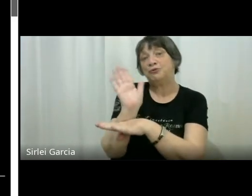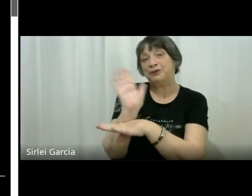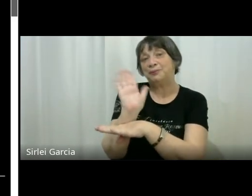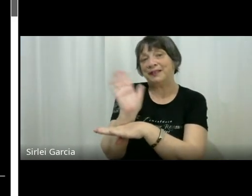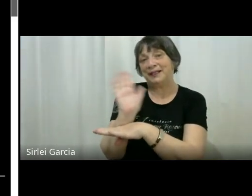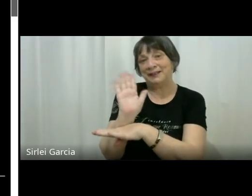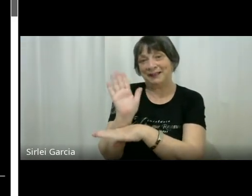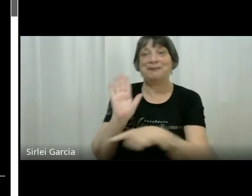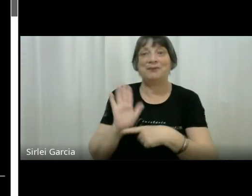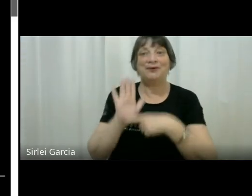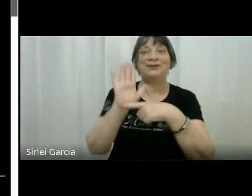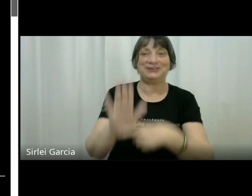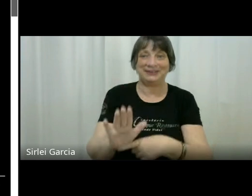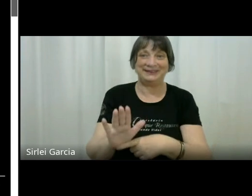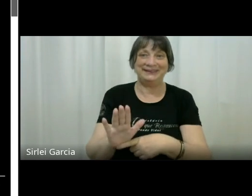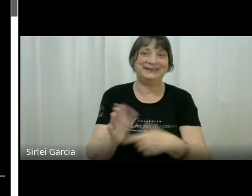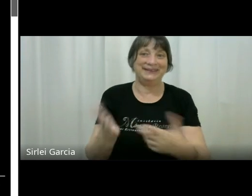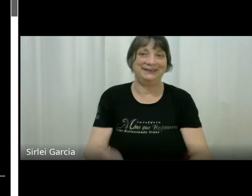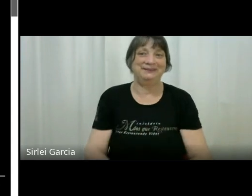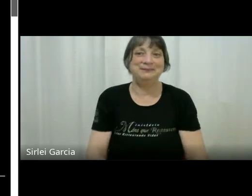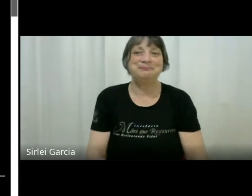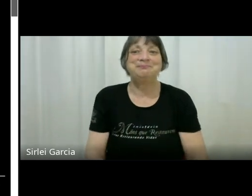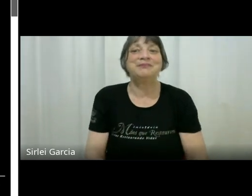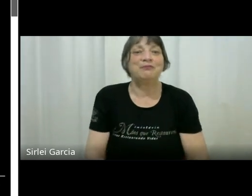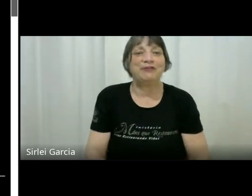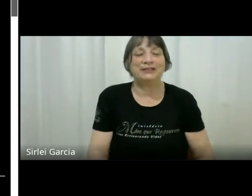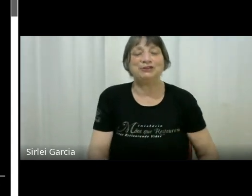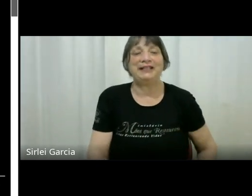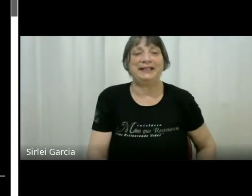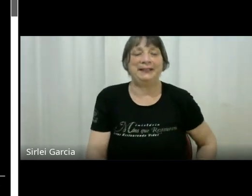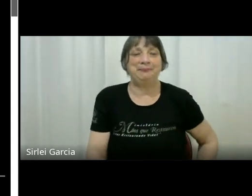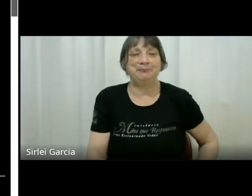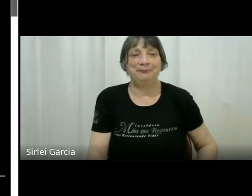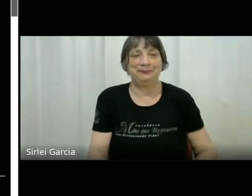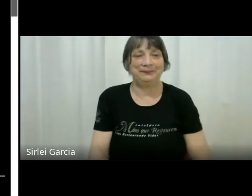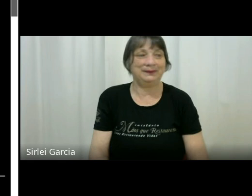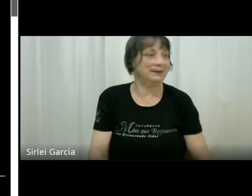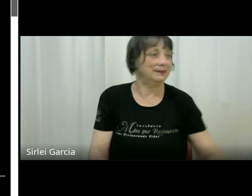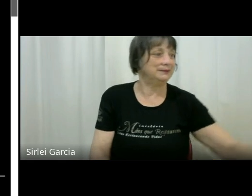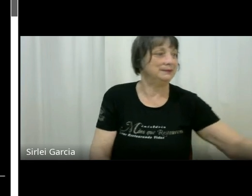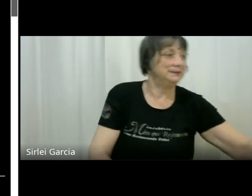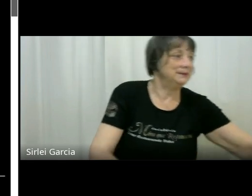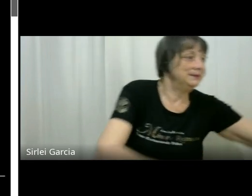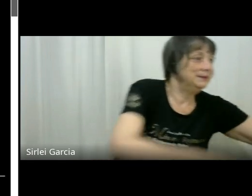um filme, né? Ela mostra, né? Fala, Juvelina.